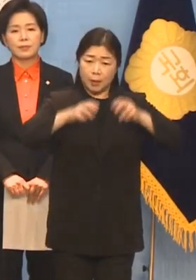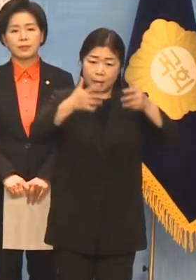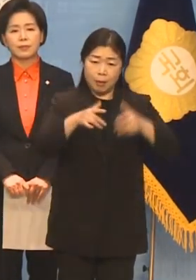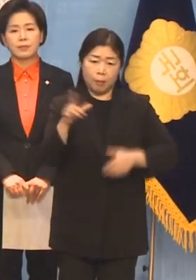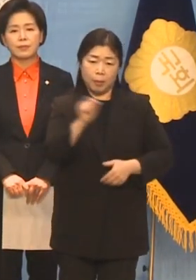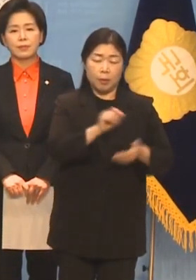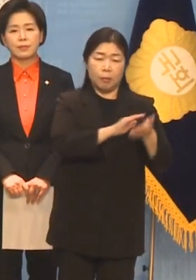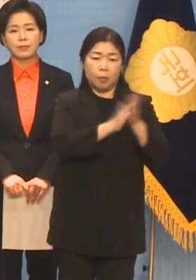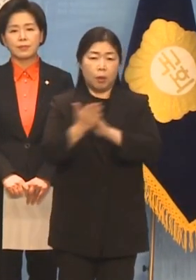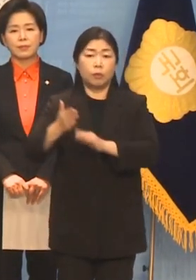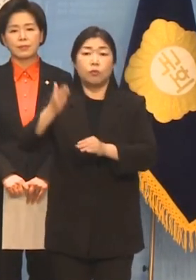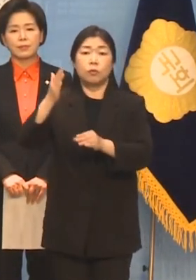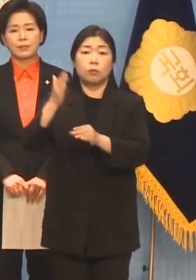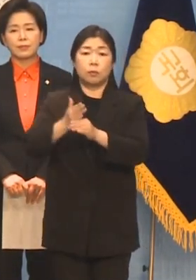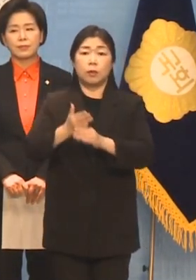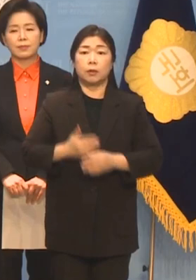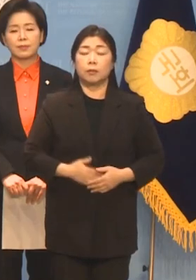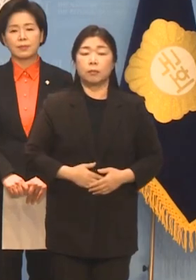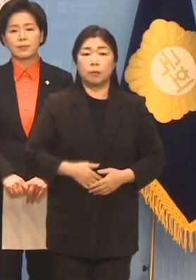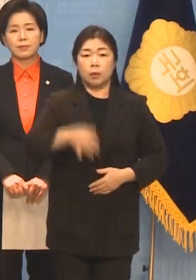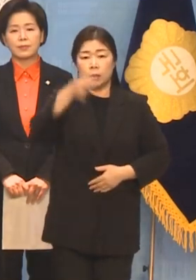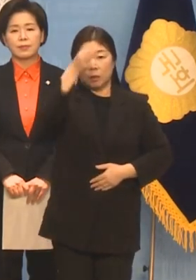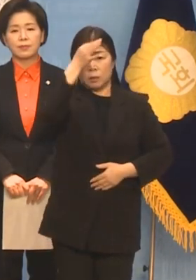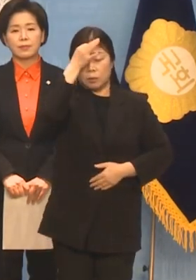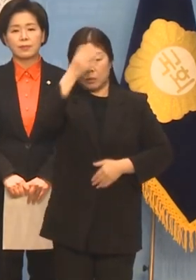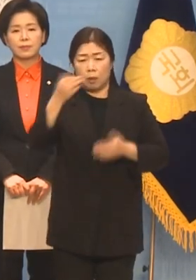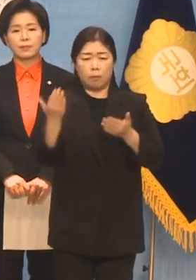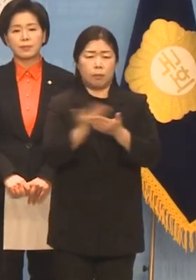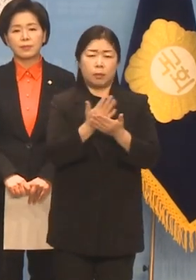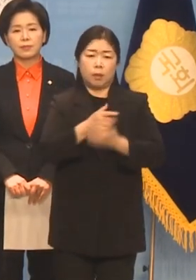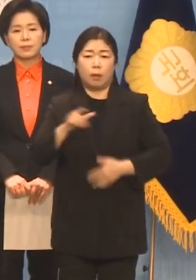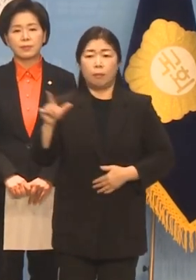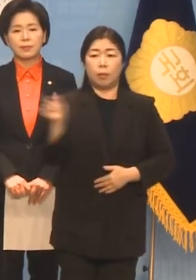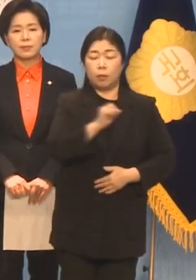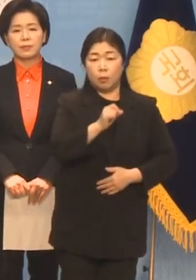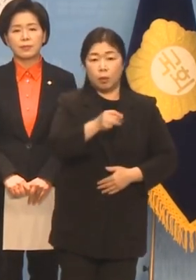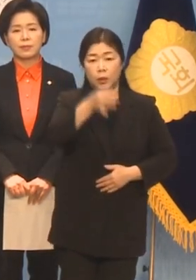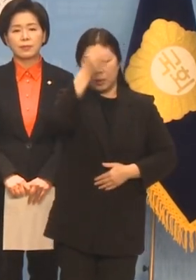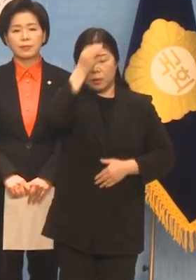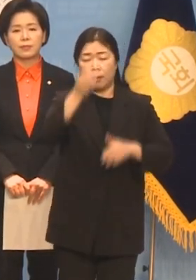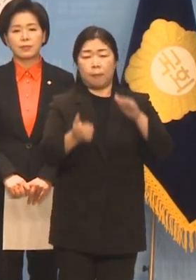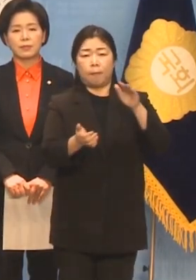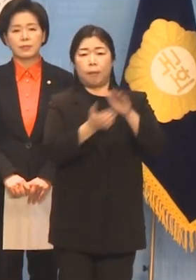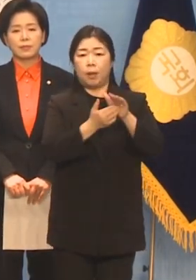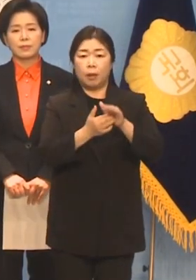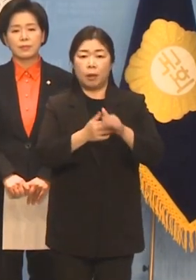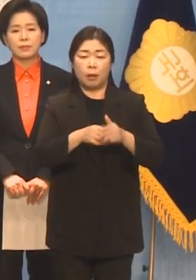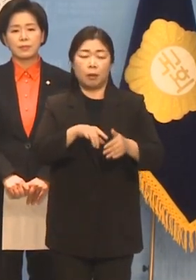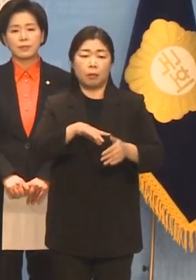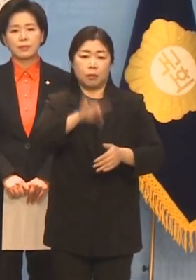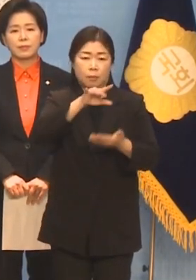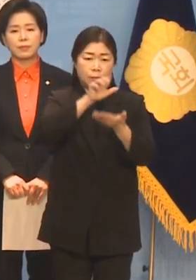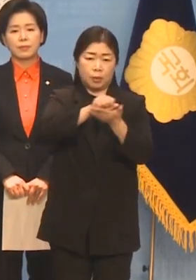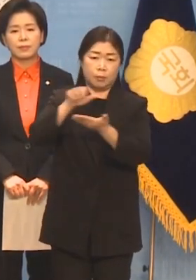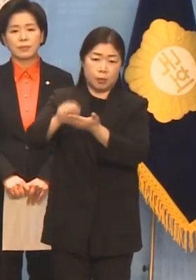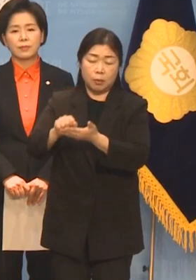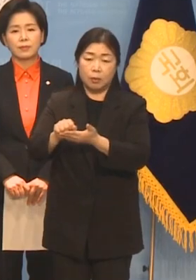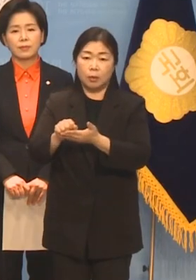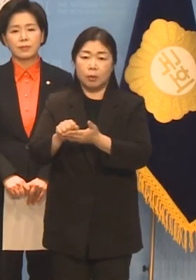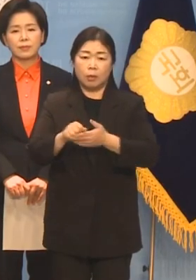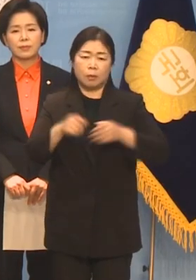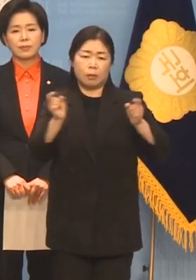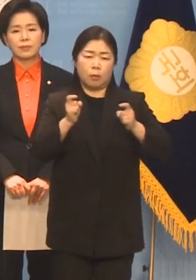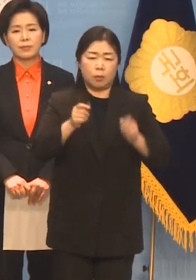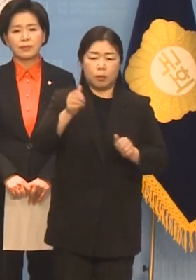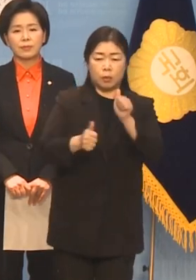빠르게 변하고 있습니다. 기술의 급속한 발전과 첨단 기술의 확보를 둘러싼 패권 전쟁의 소용돌이